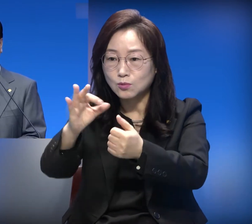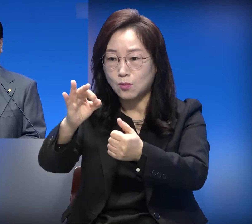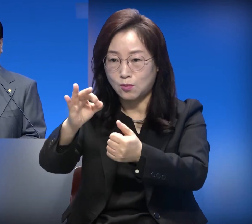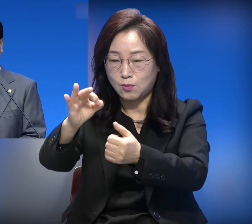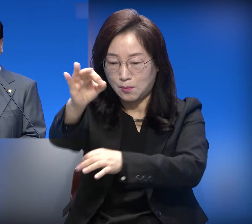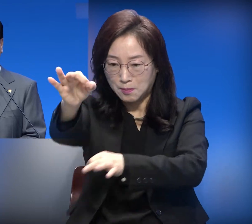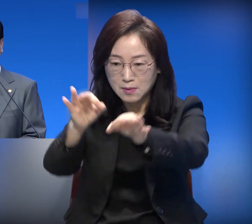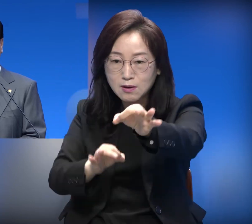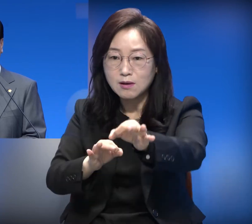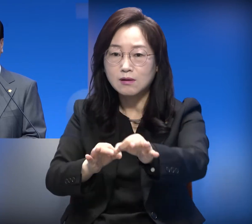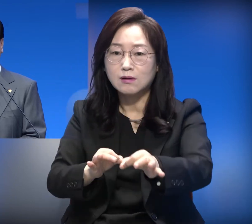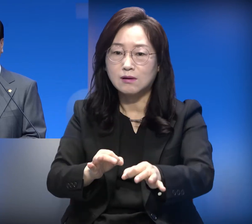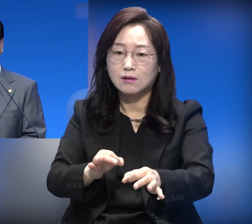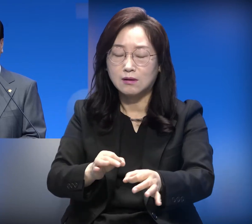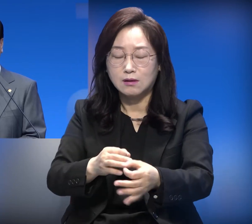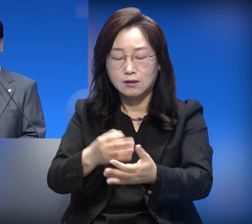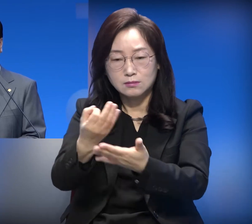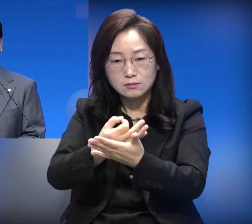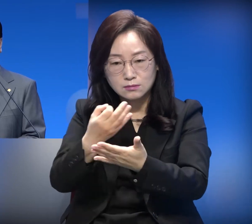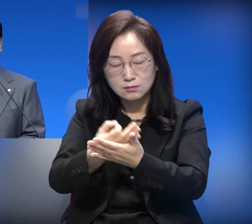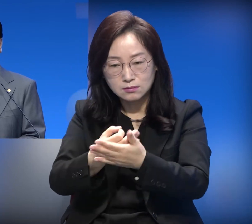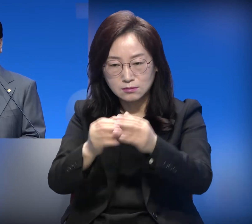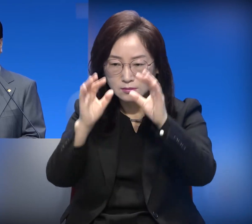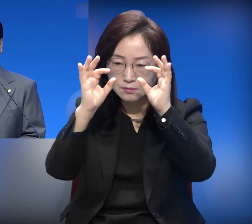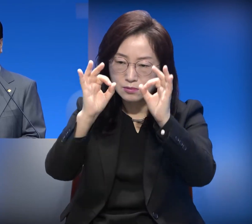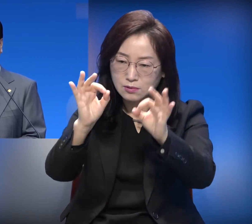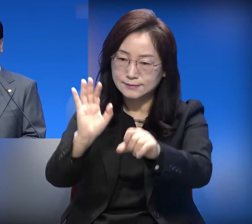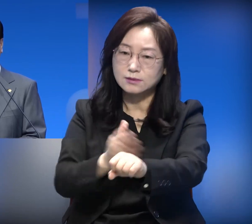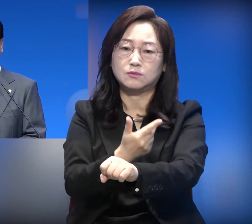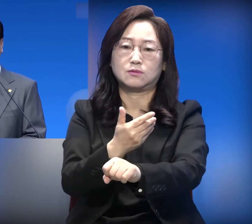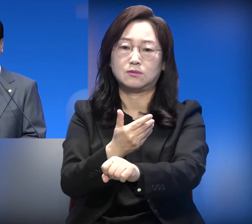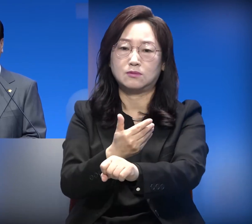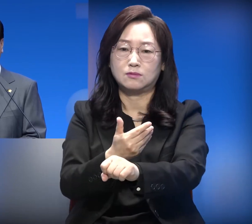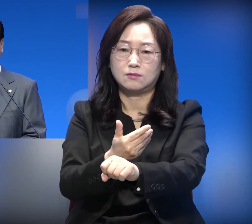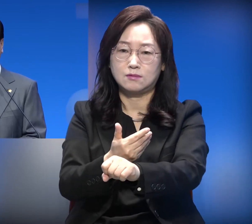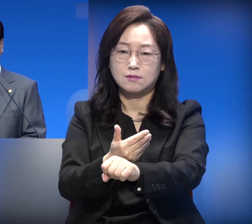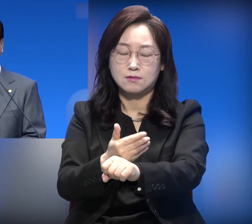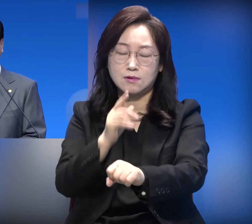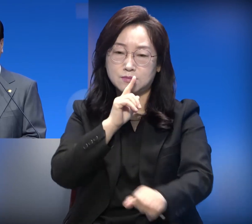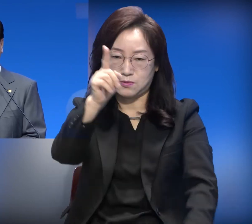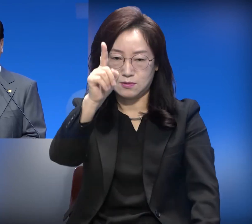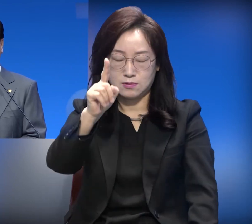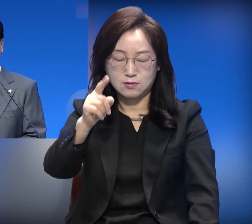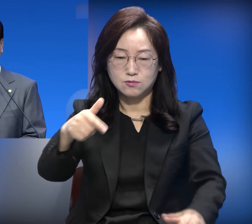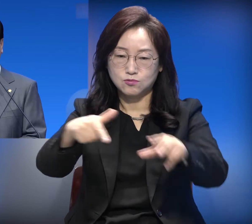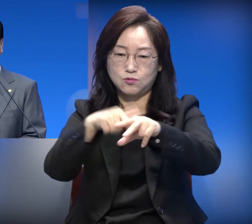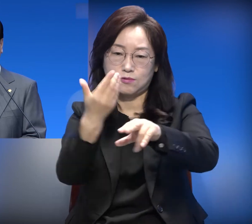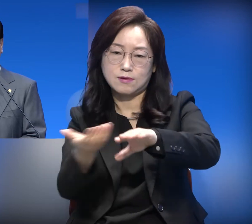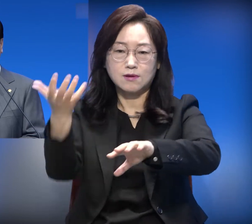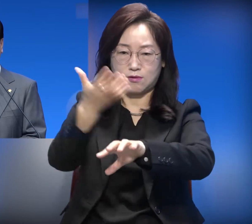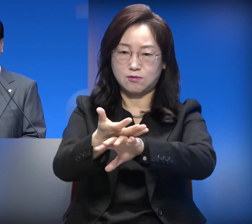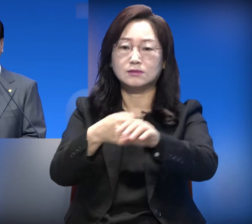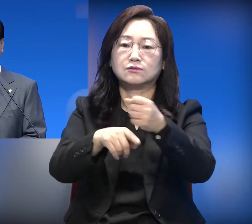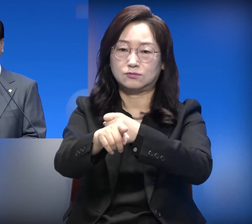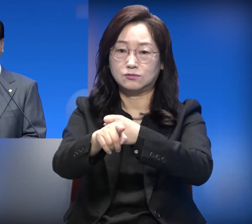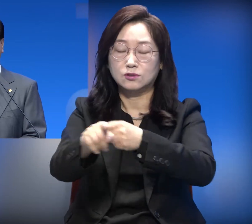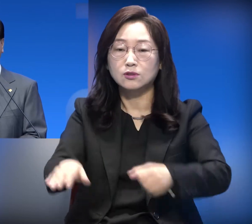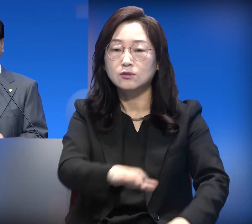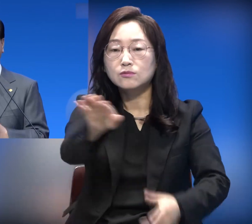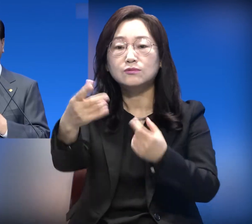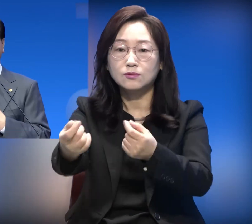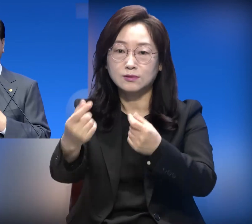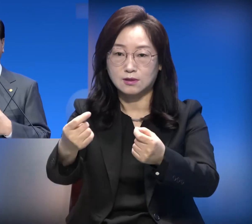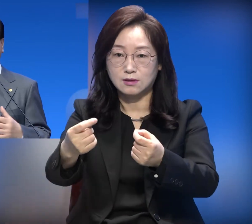그들의 모든 것을 해결해 갔던 그 잘못된 것을 지적하면서 종교개혁이 일어나게 되었던 것입니다. 우리도 늘